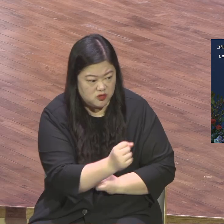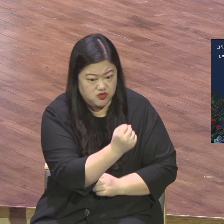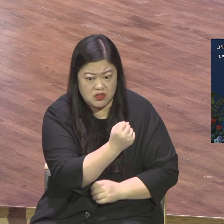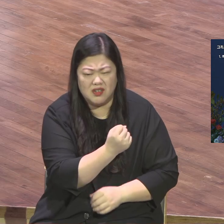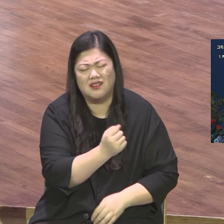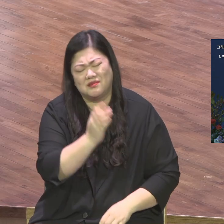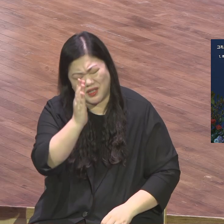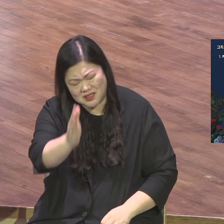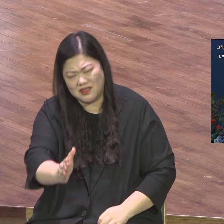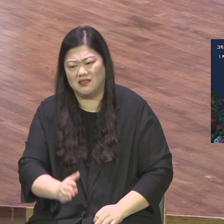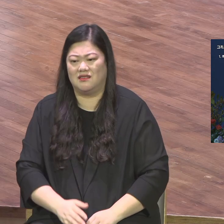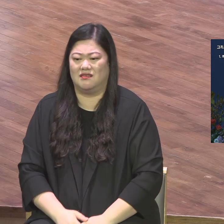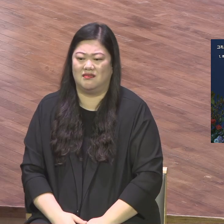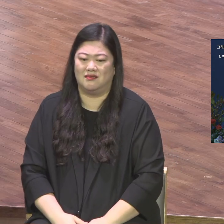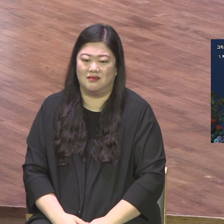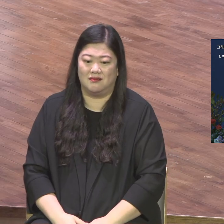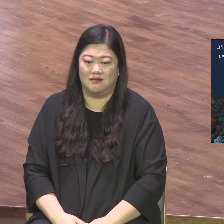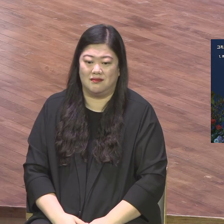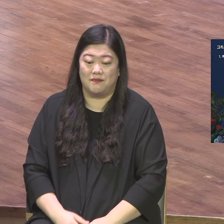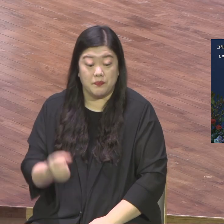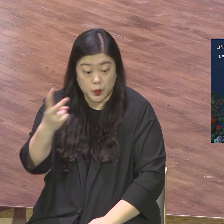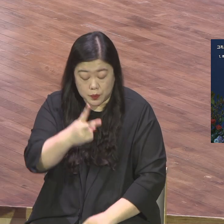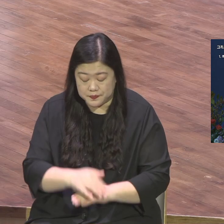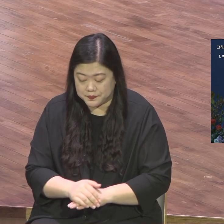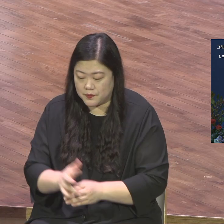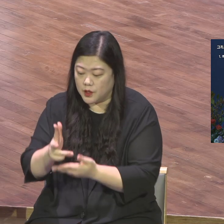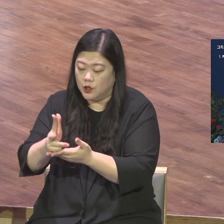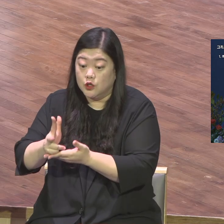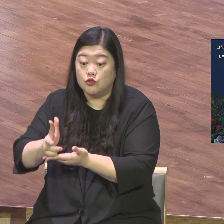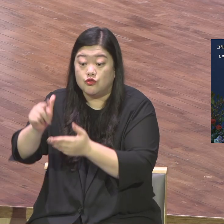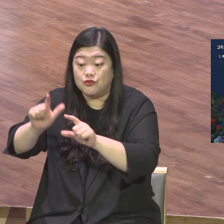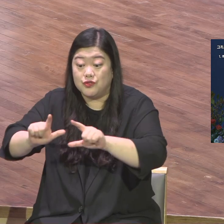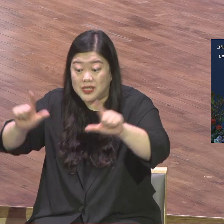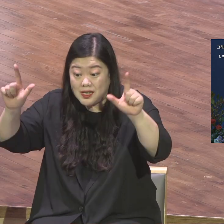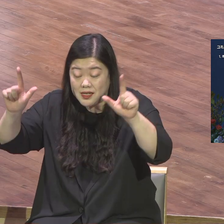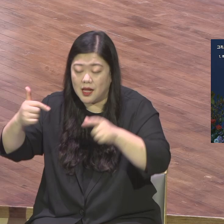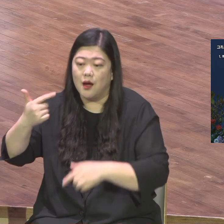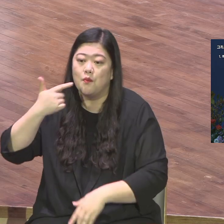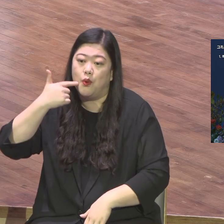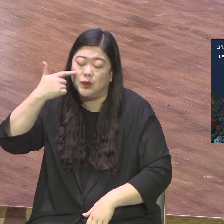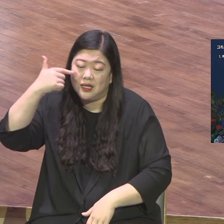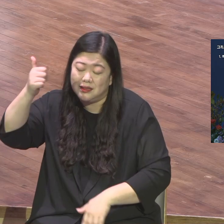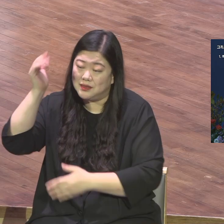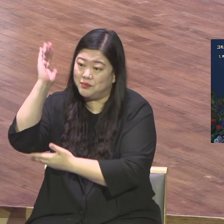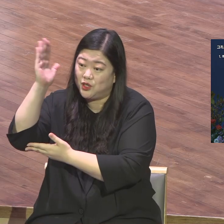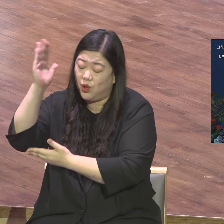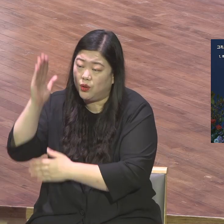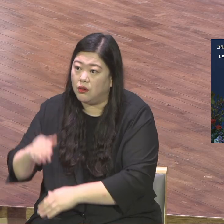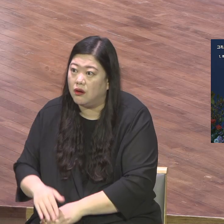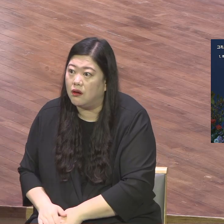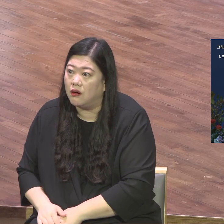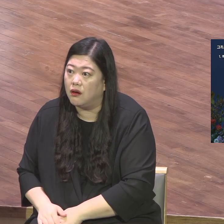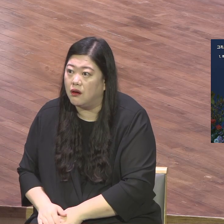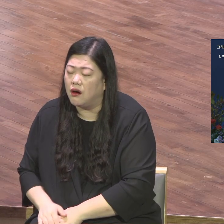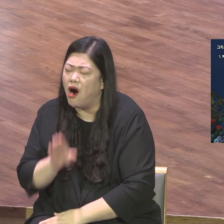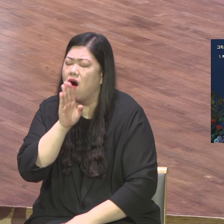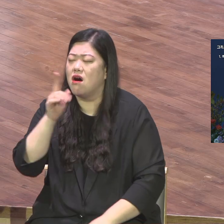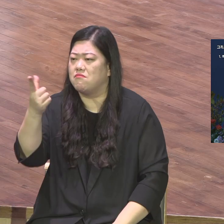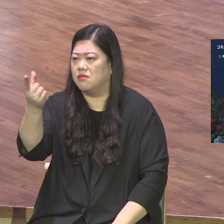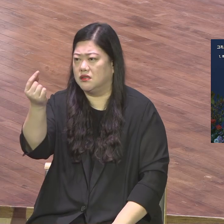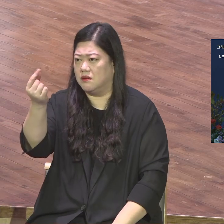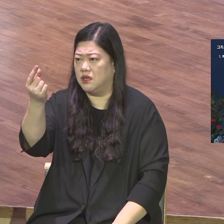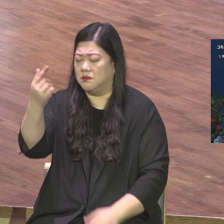특별히 강단에서 선포되는 말씀을 깨닫는 것 참 큰 은혜입니다. 구원받은 것도 큰